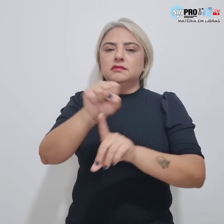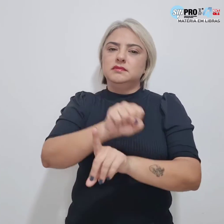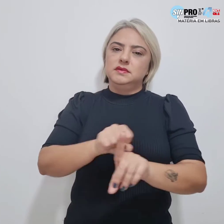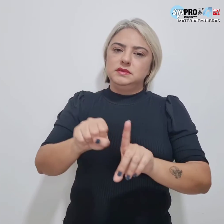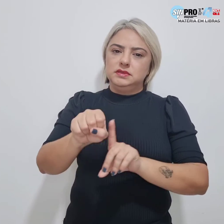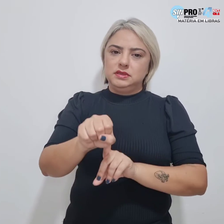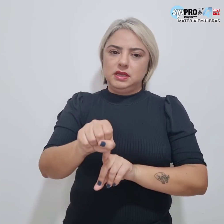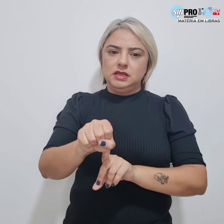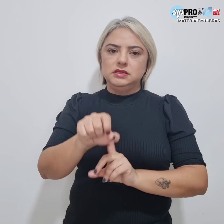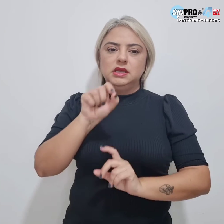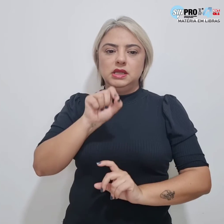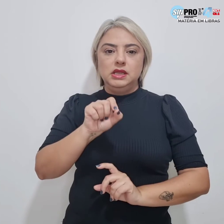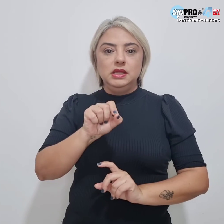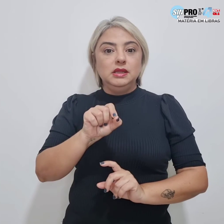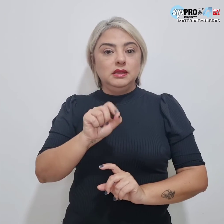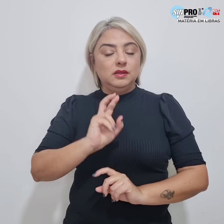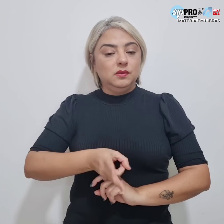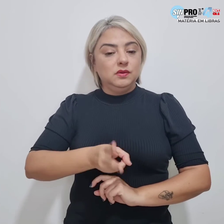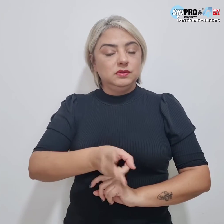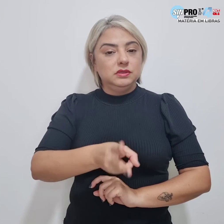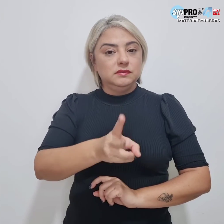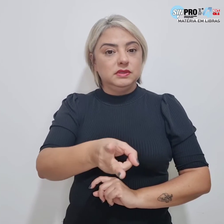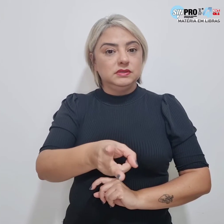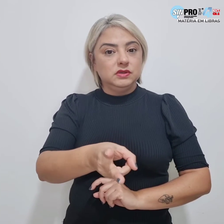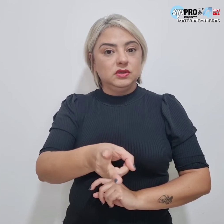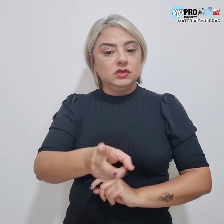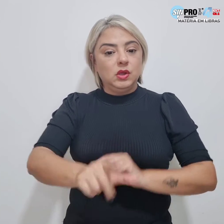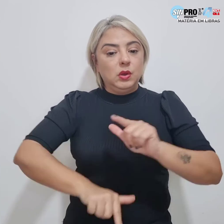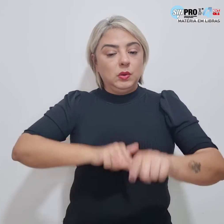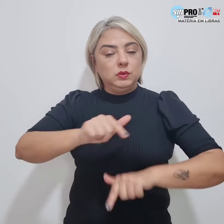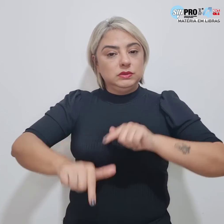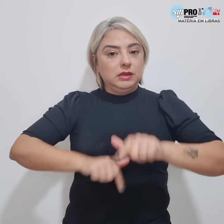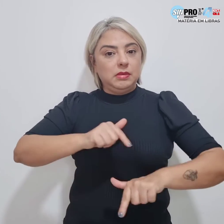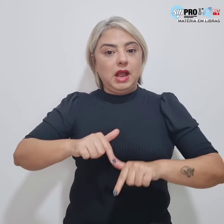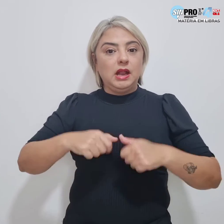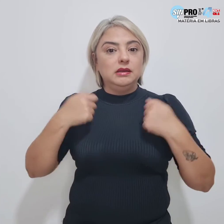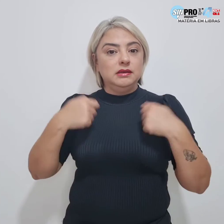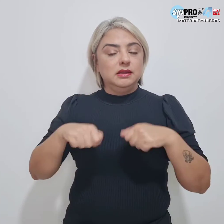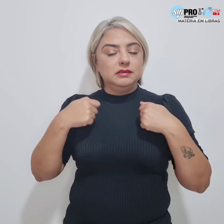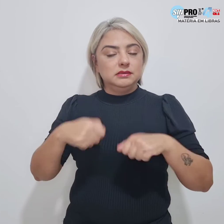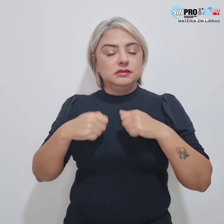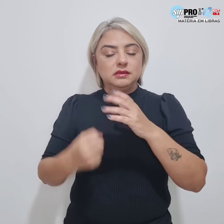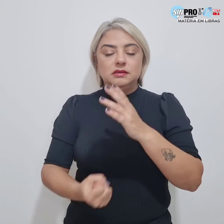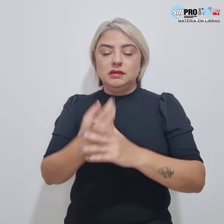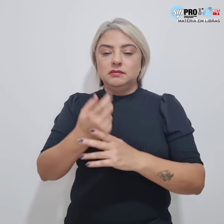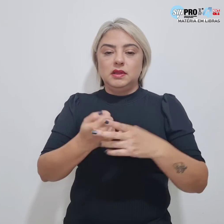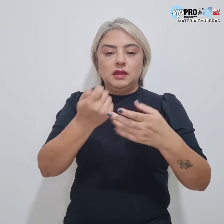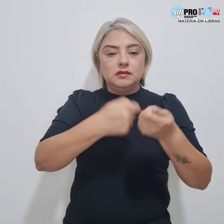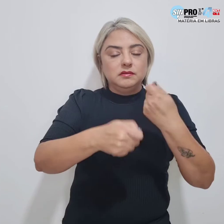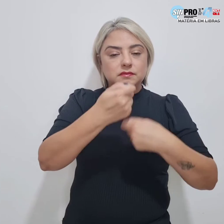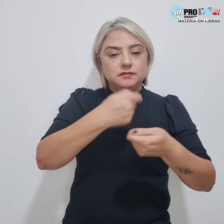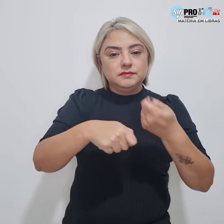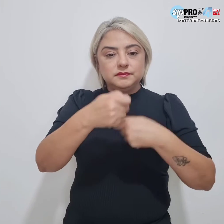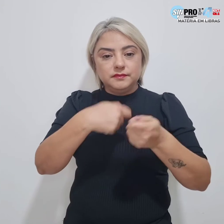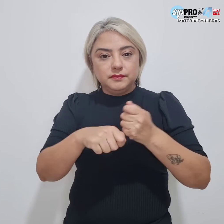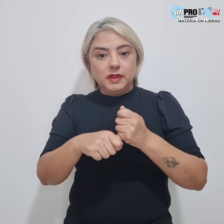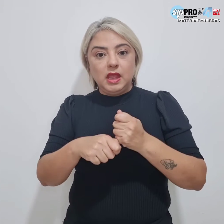sociedade e que, embora continuasse sendo uma mão de obra necessária na produção econômica, comercial e